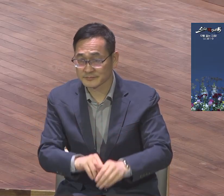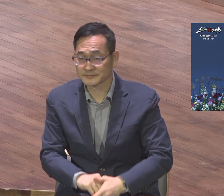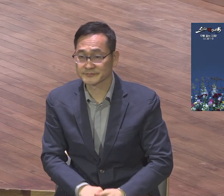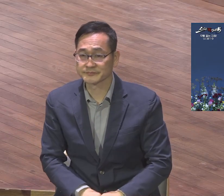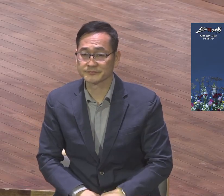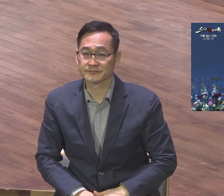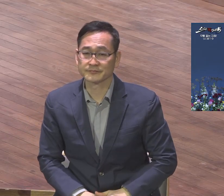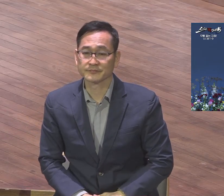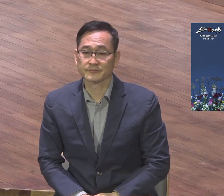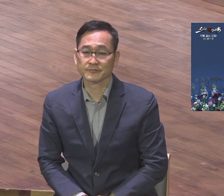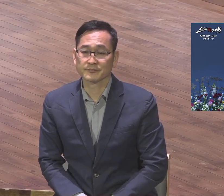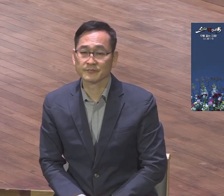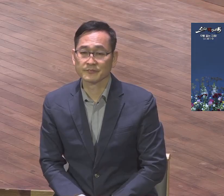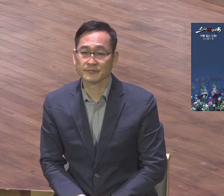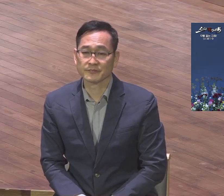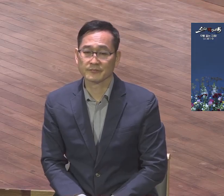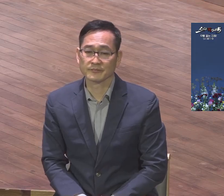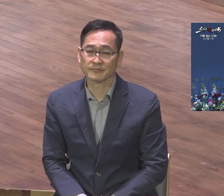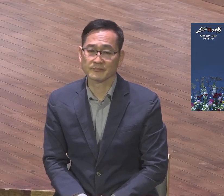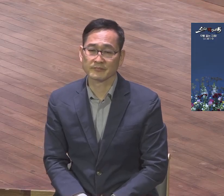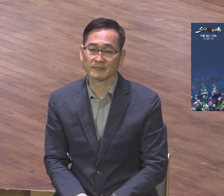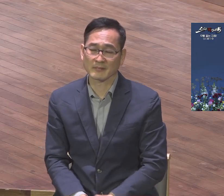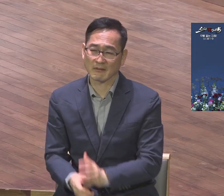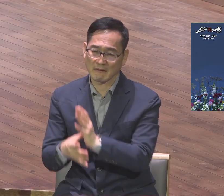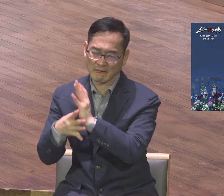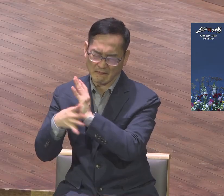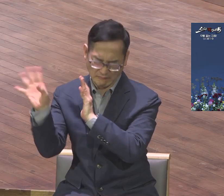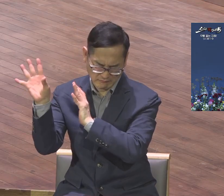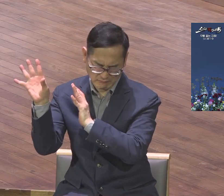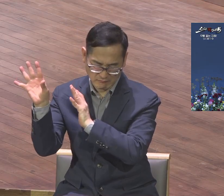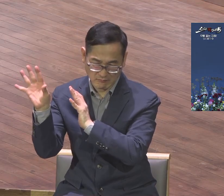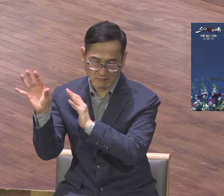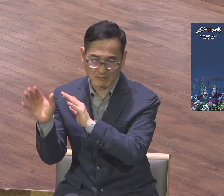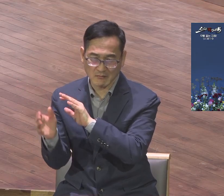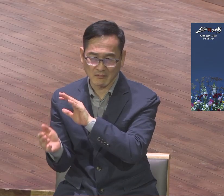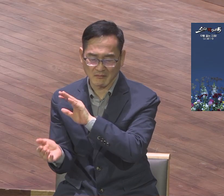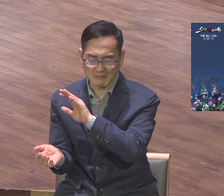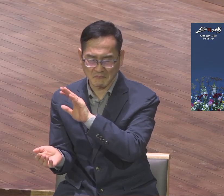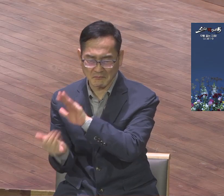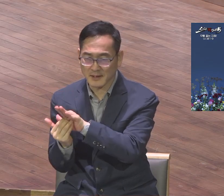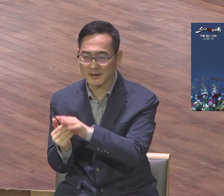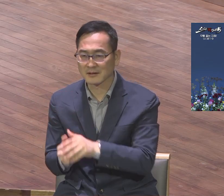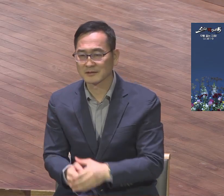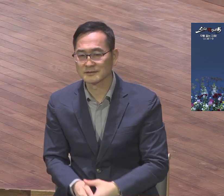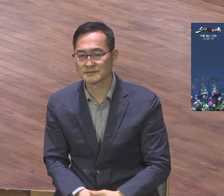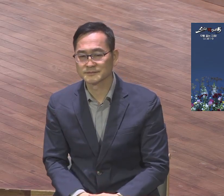못하도록 그야말로 폐역의 종결자 왕이었어요.